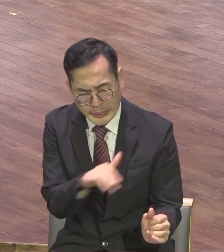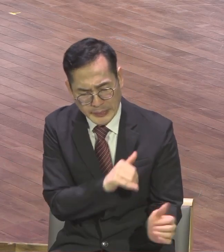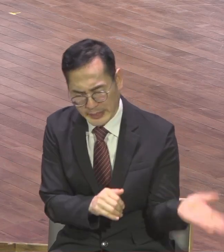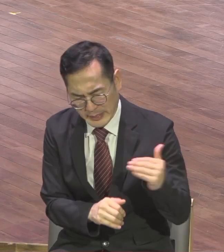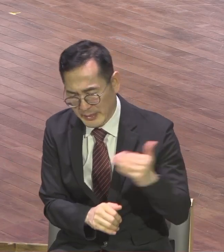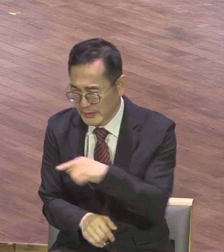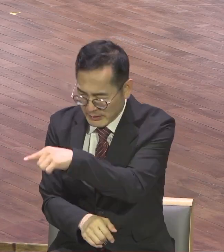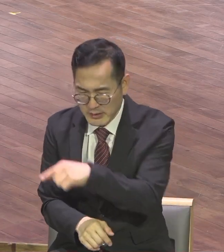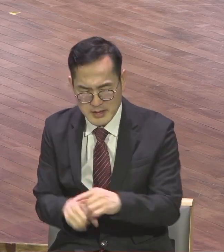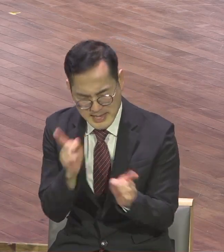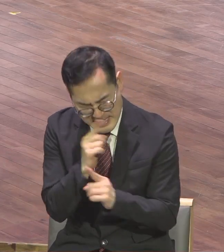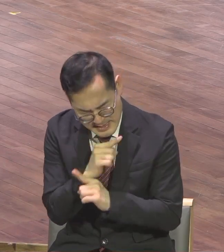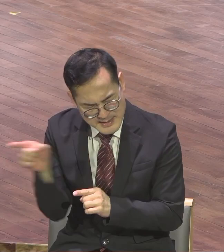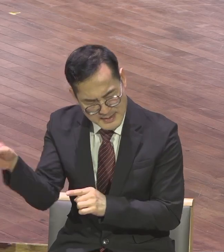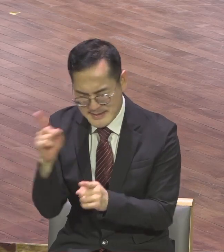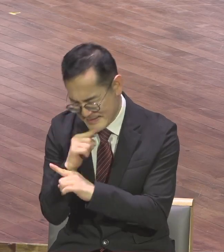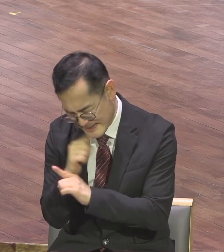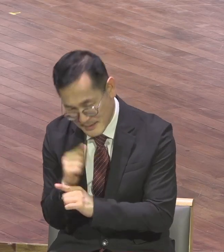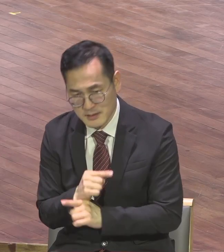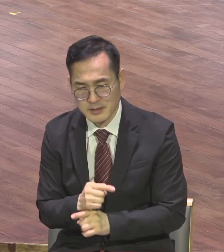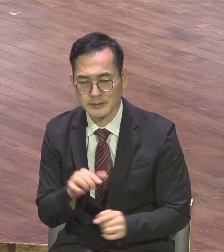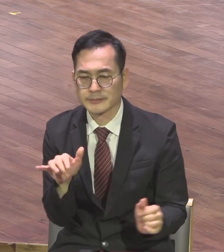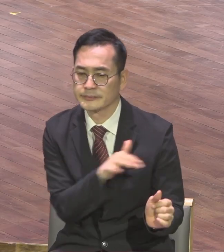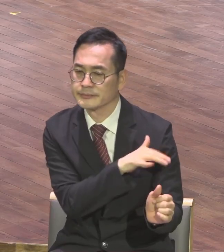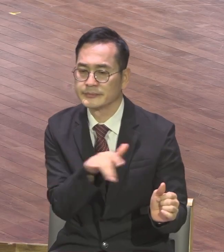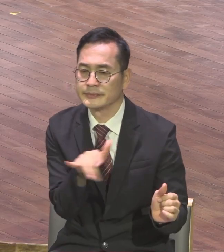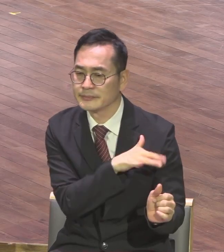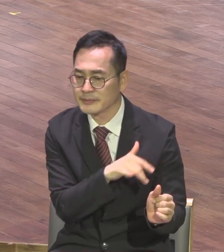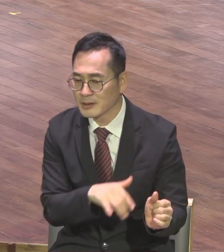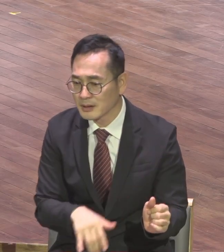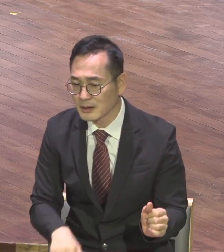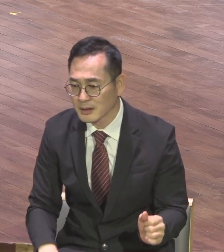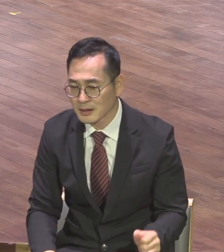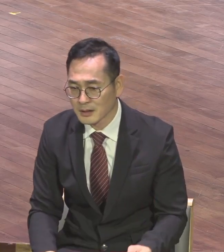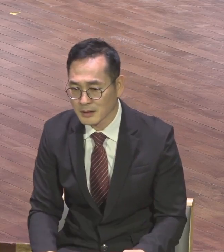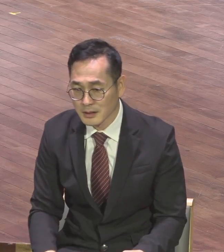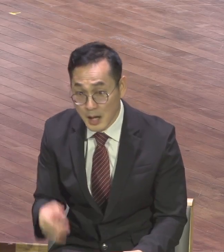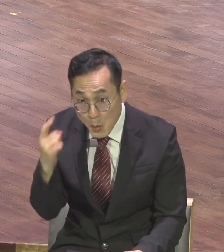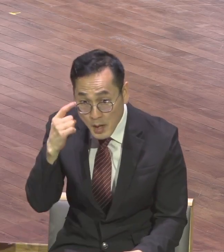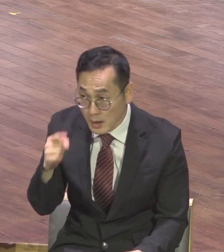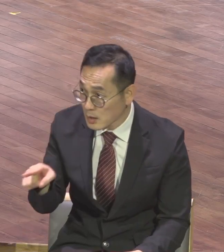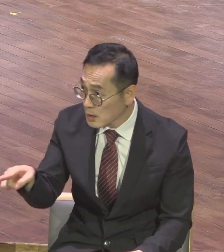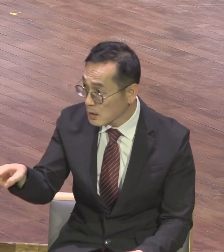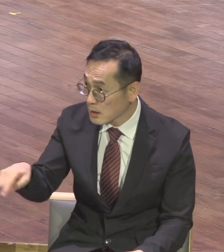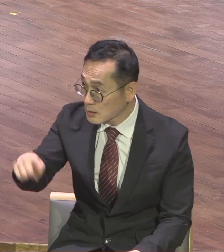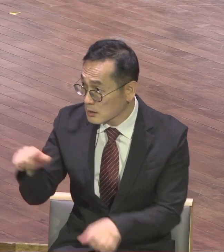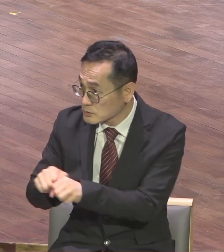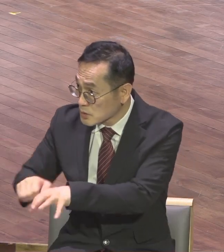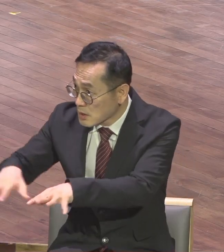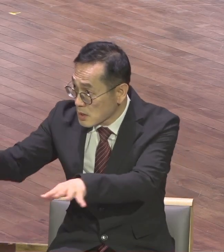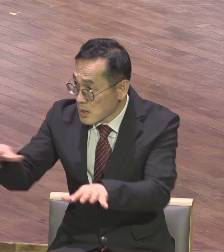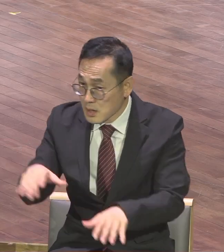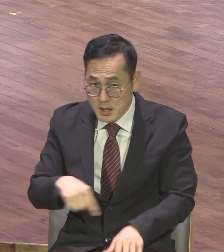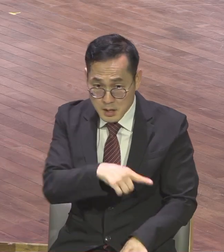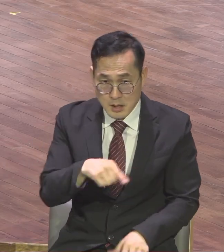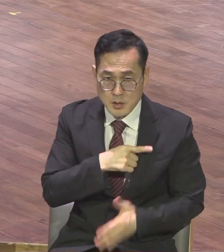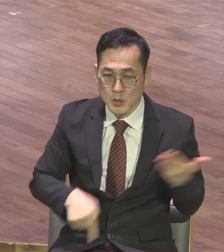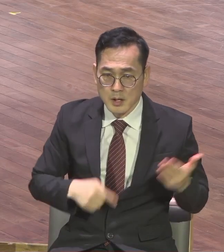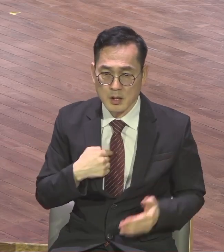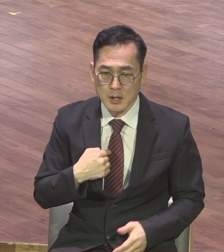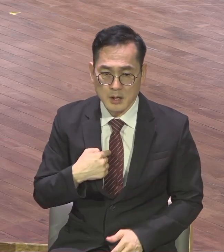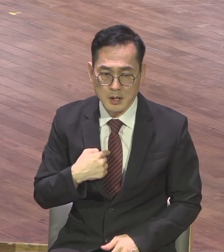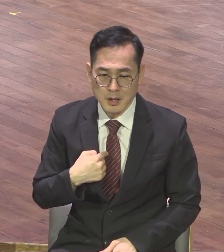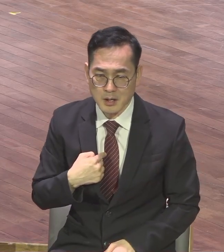혼란을 야기시키는 사람들이다. 저것들이 이상한 인간들이다. 이 로마